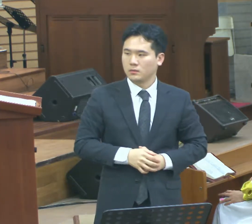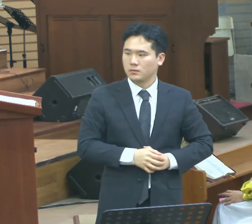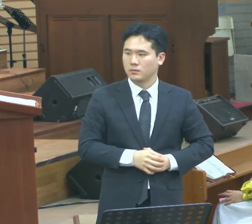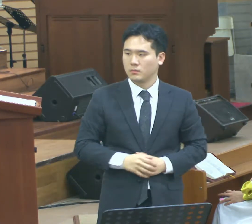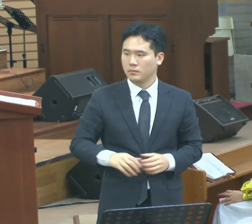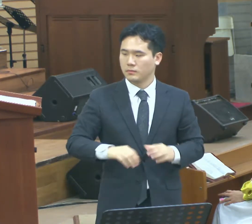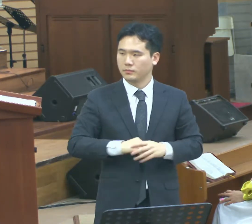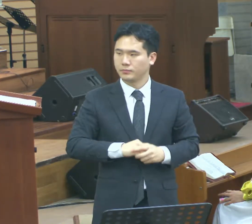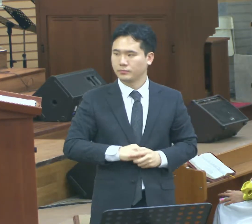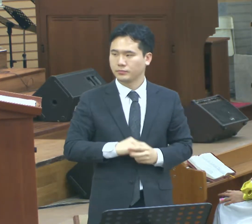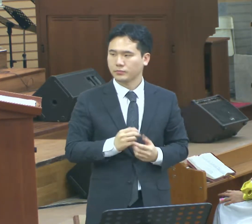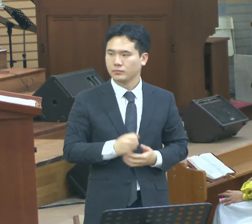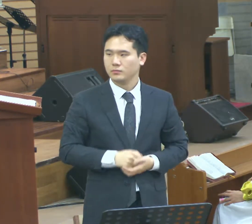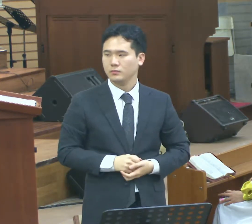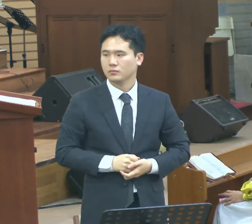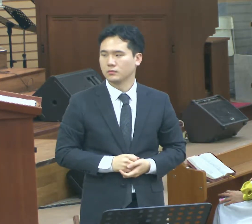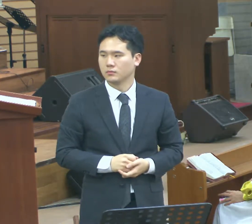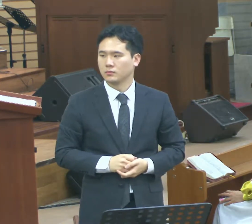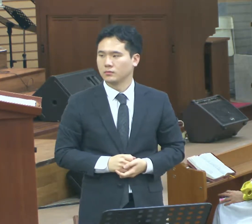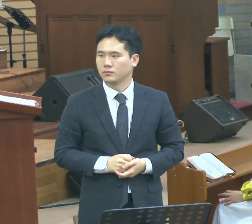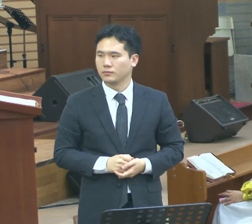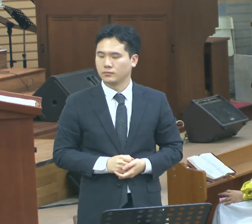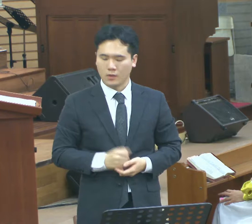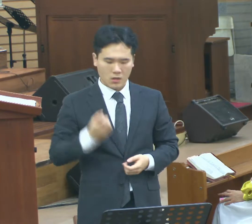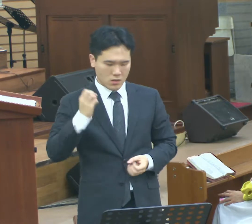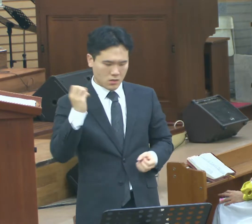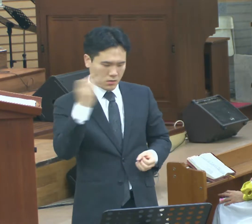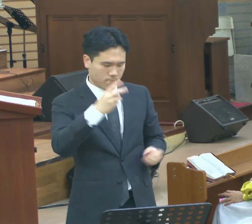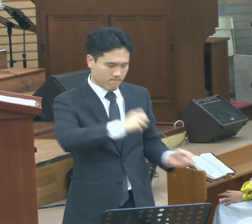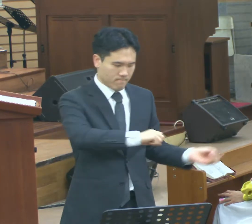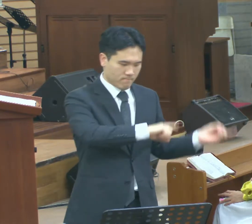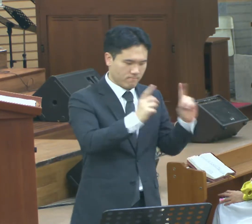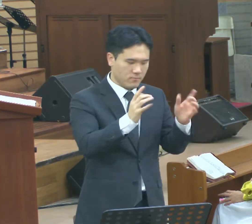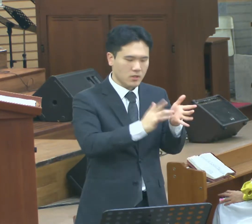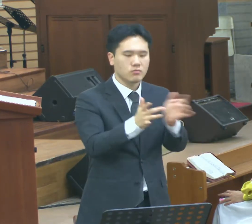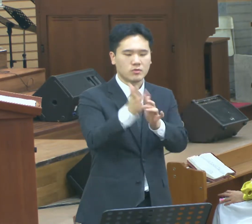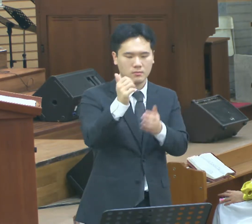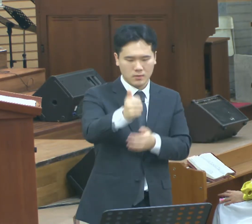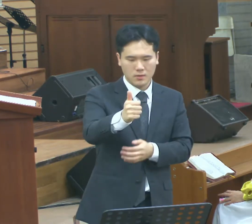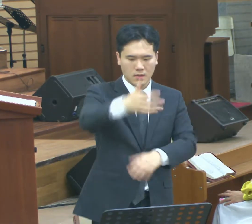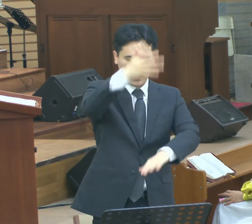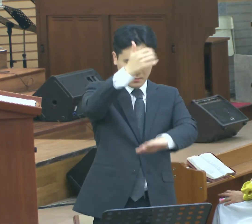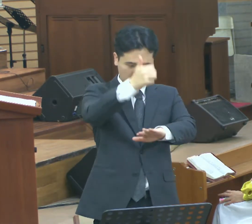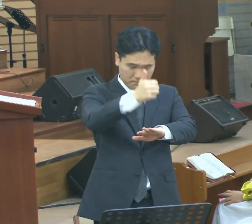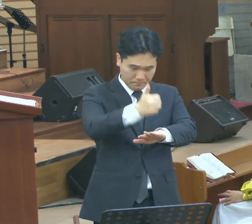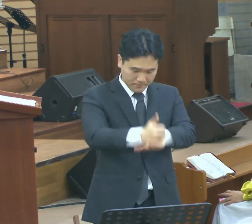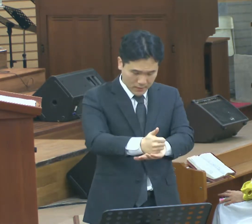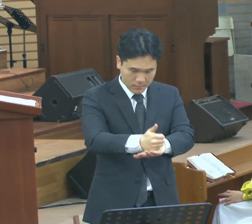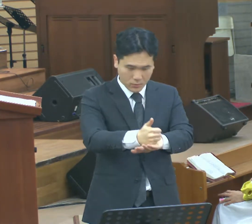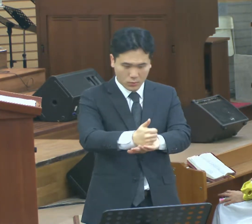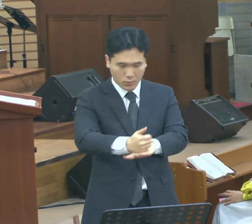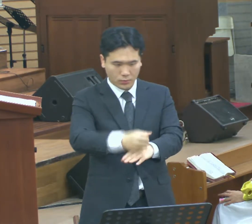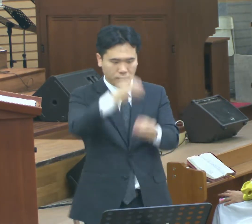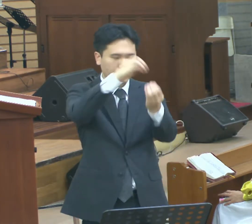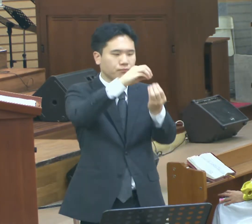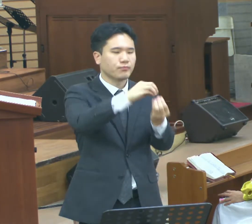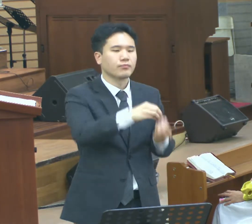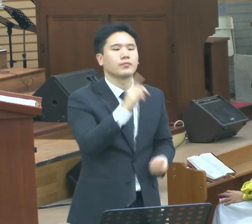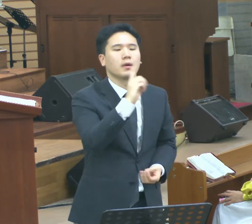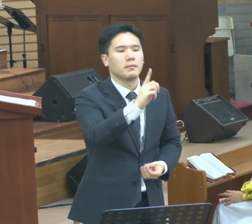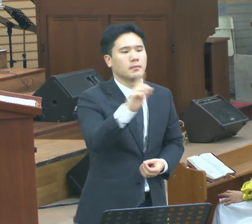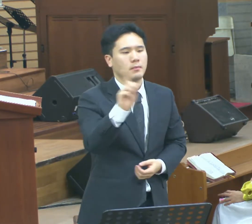영광과 권능을 돌릴지어다. 부활하신 예수님께서 마지막으로 유언적 명령을 주신 말씀이